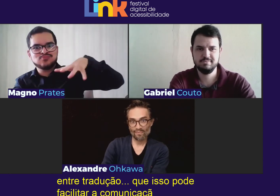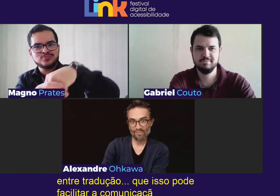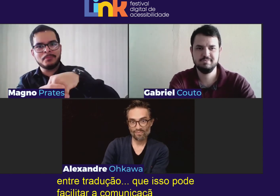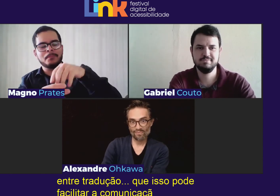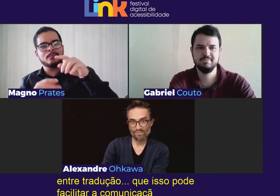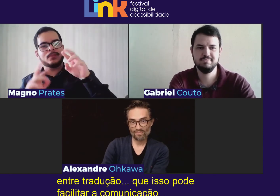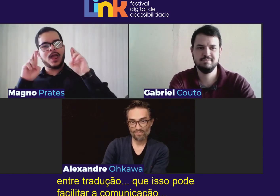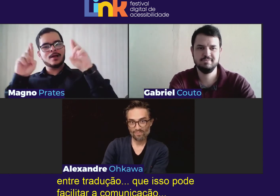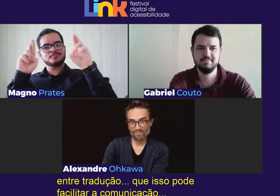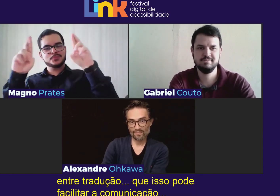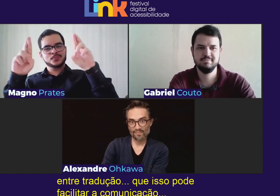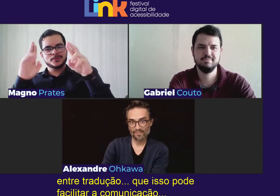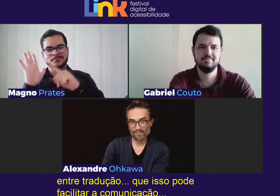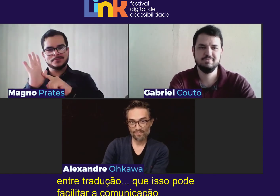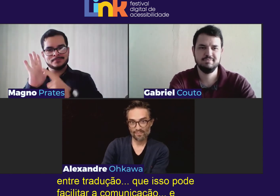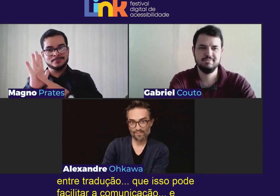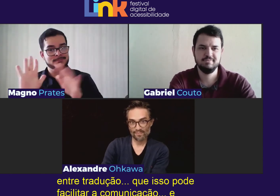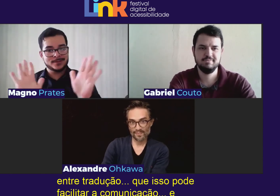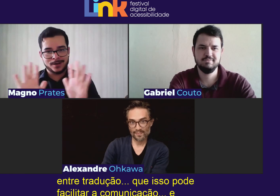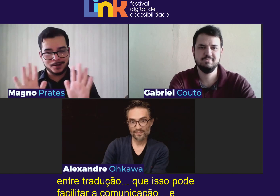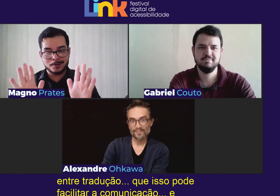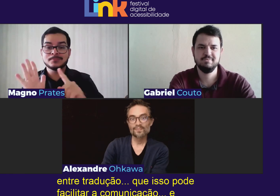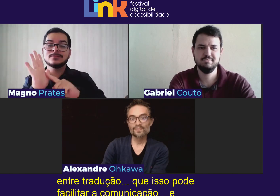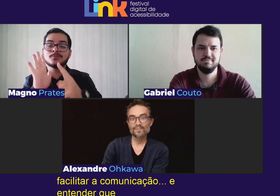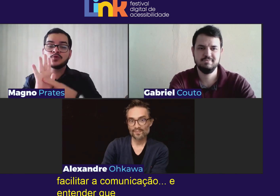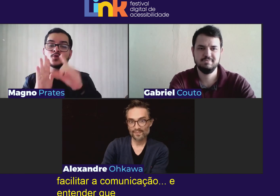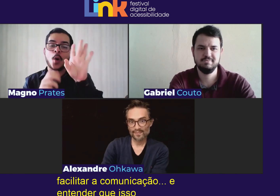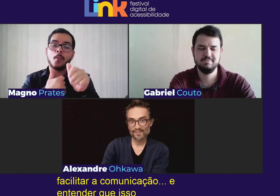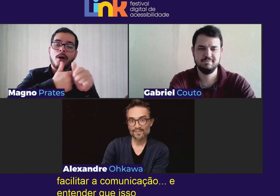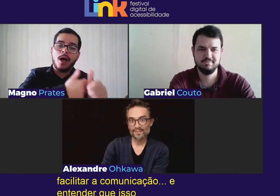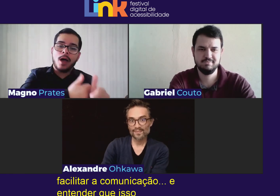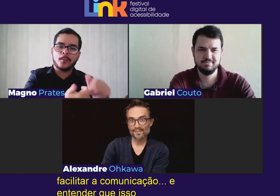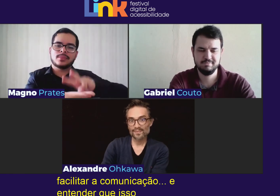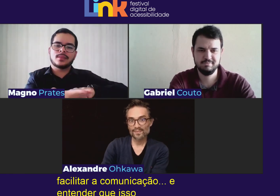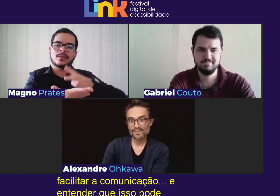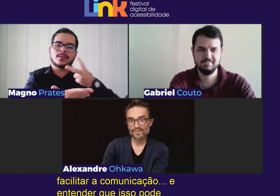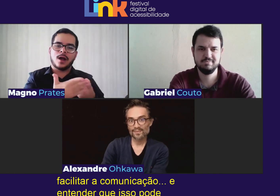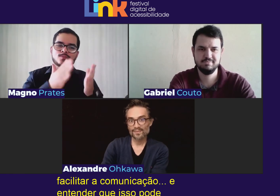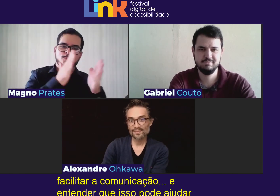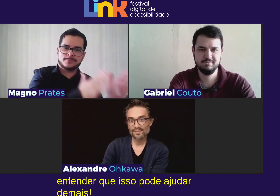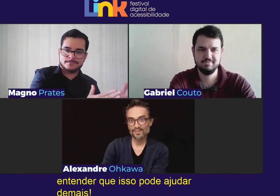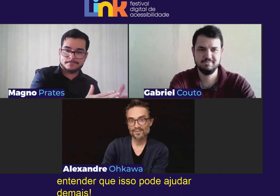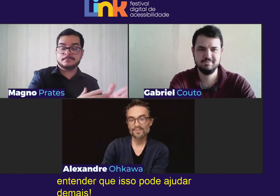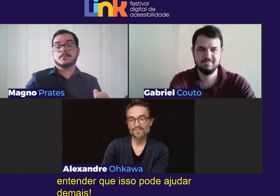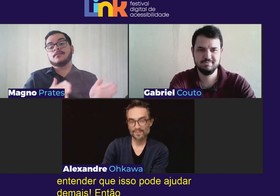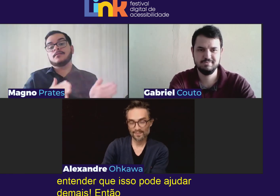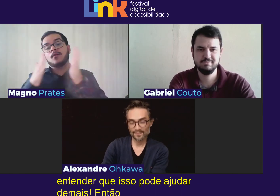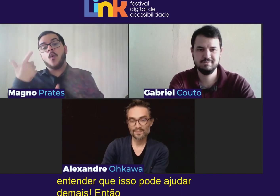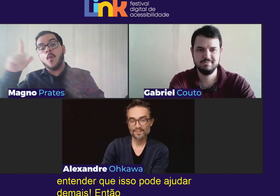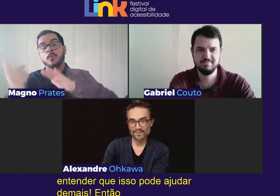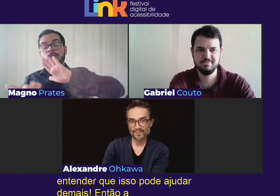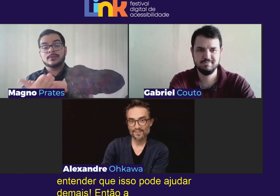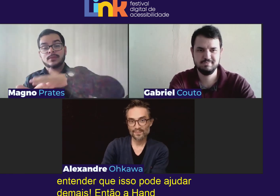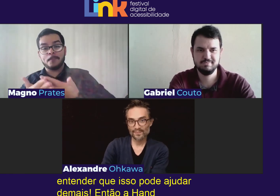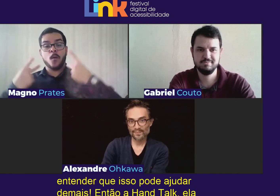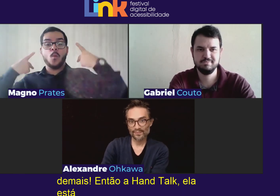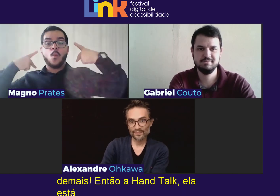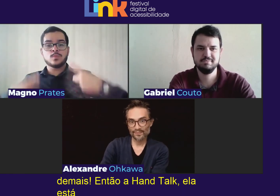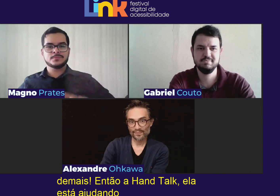entender que isso pode ajudar demais. Então a Renditalk está ajudando a gente exclusivamente com a tradução, e